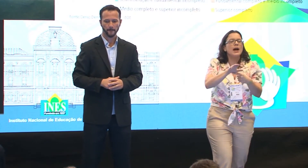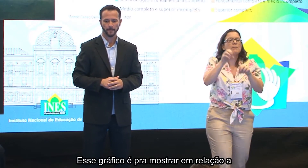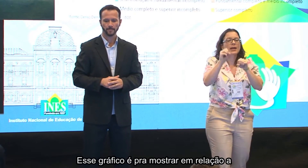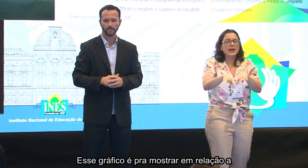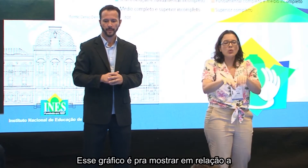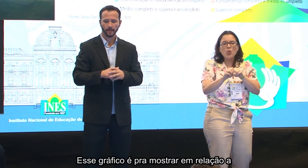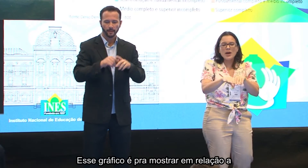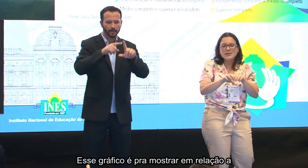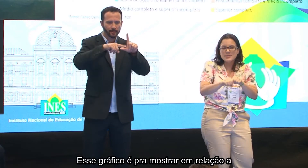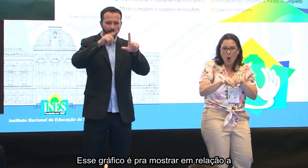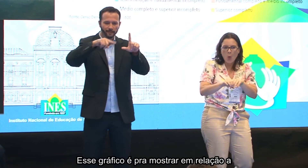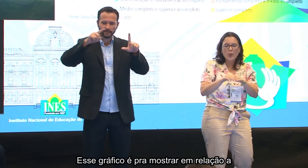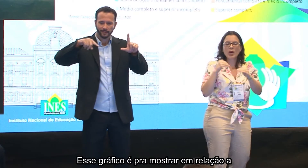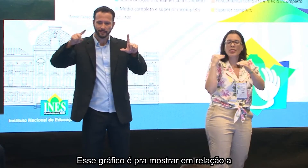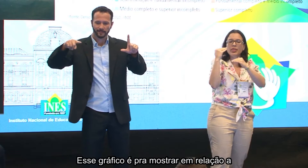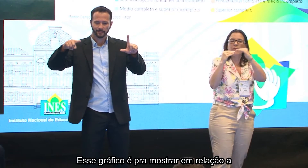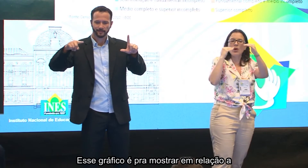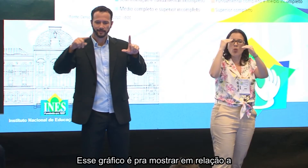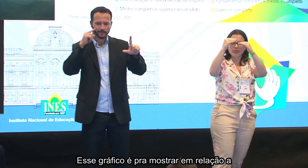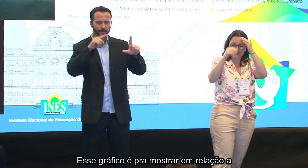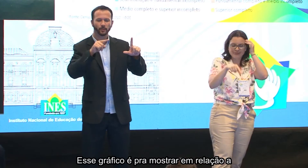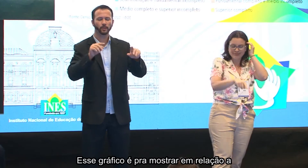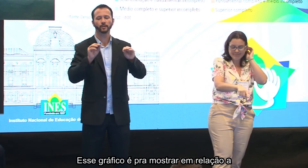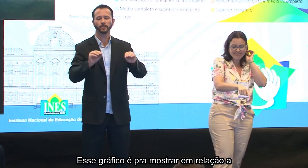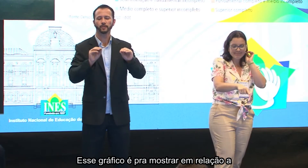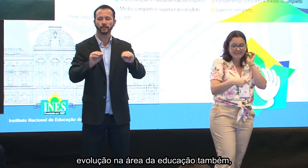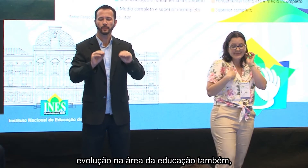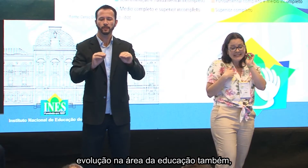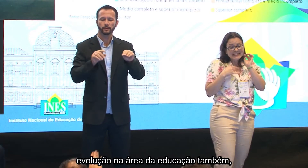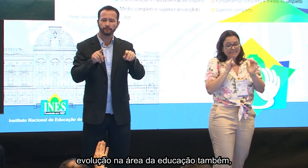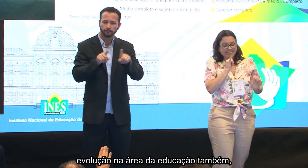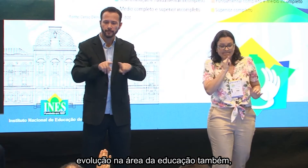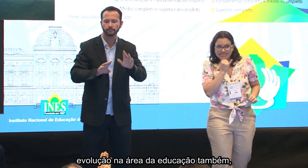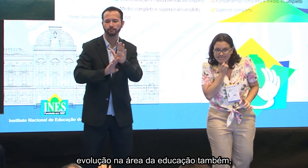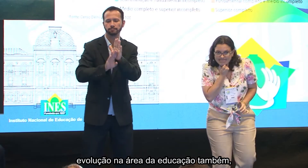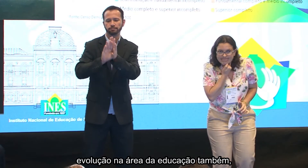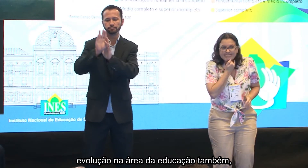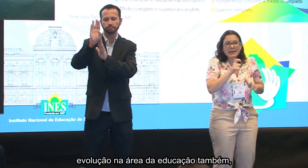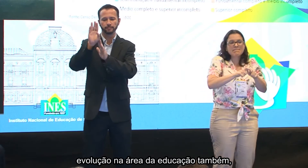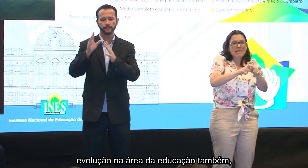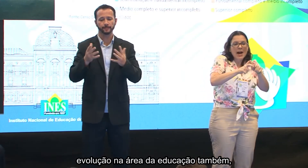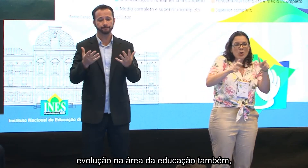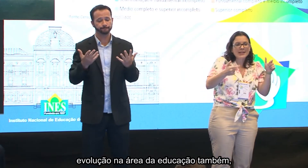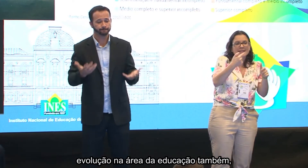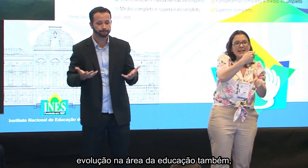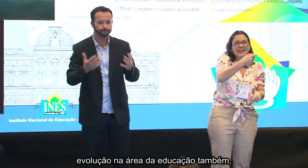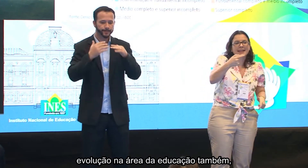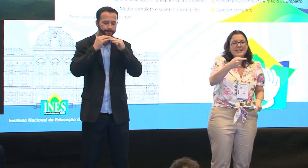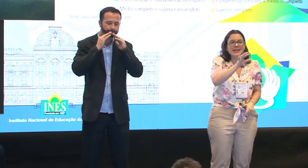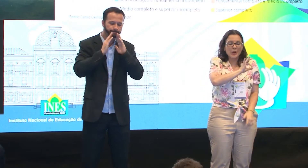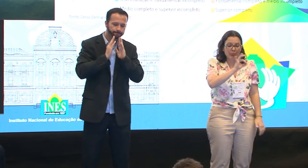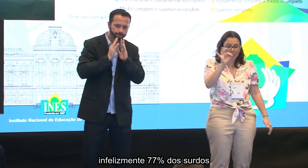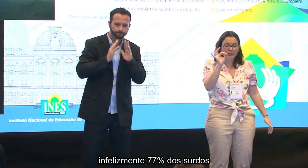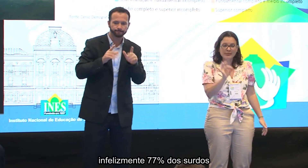E esse gráfico é para mostrar em relação à evolução na área da educação também.